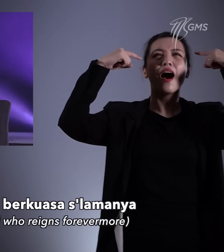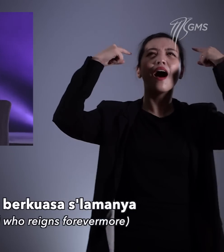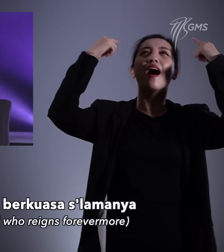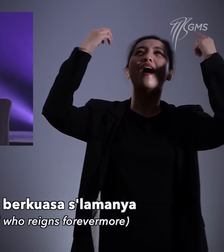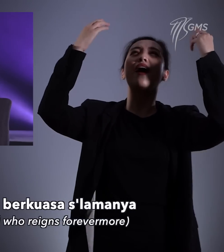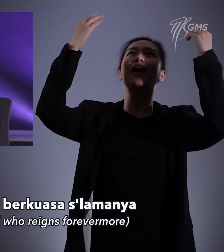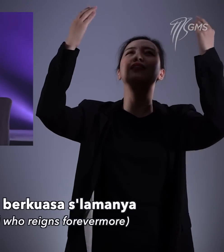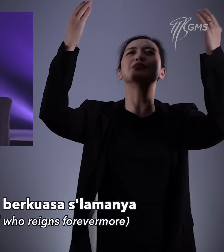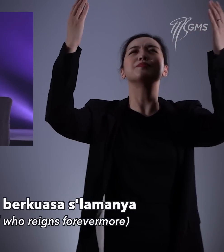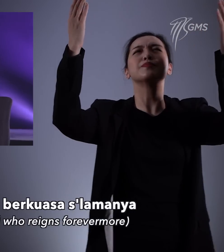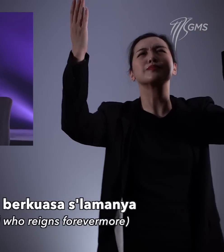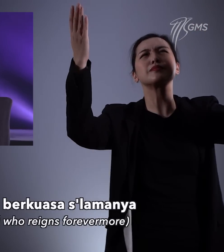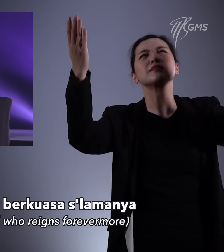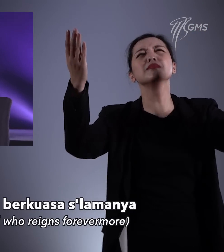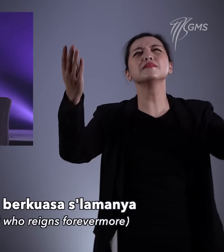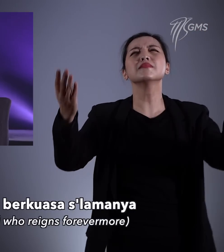domba